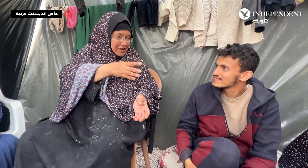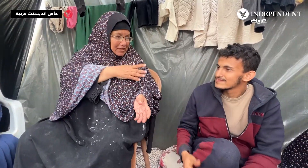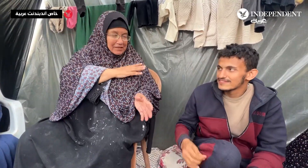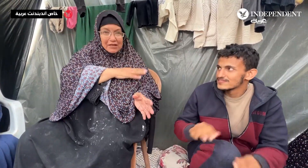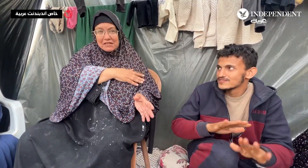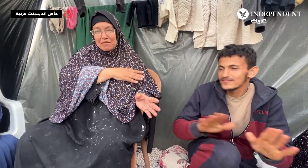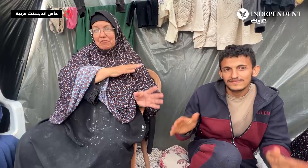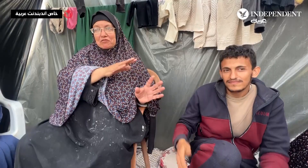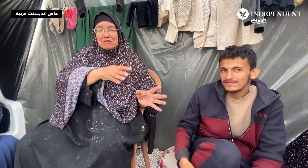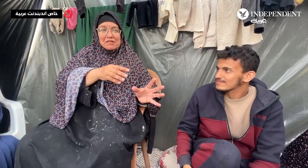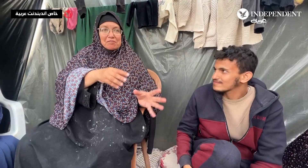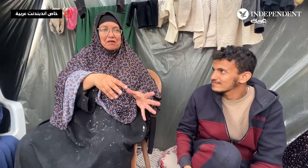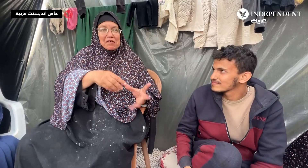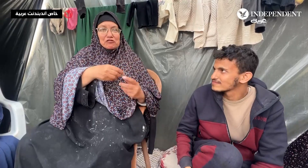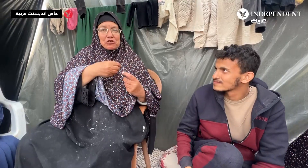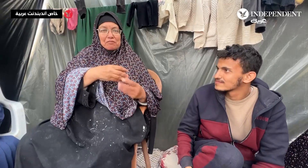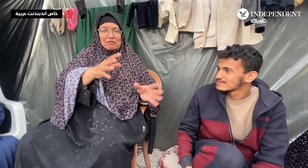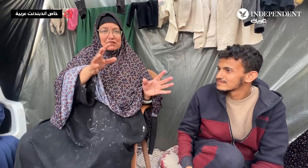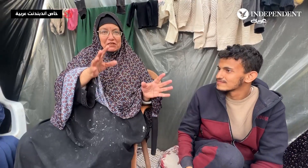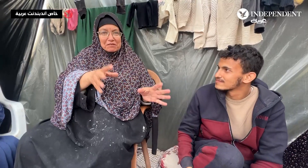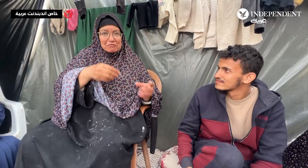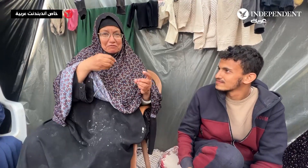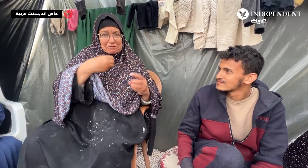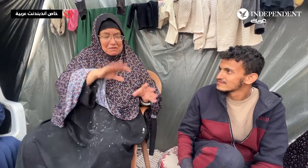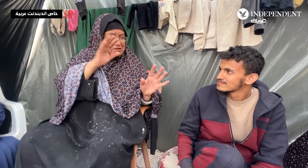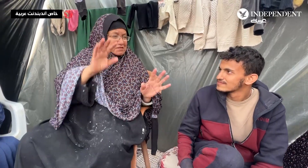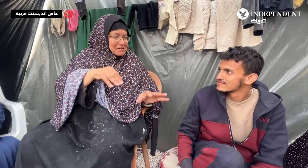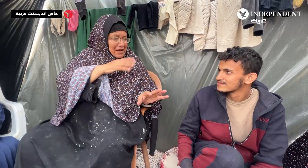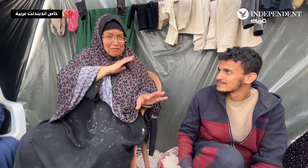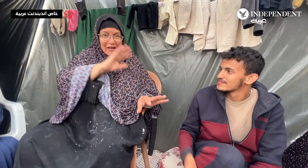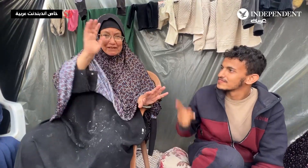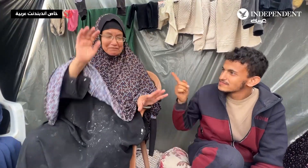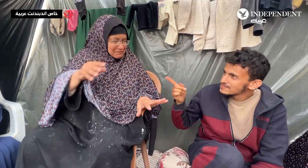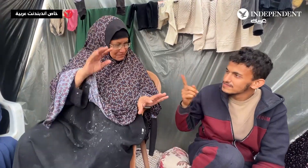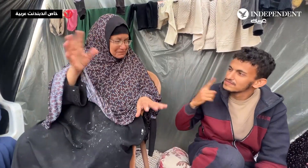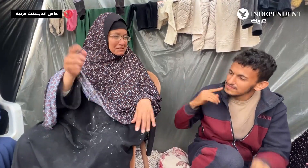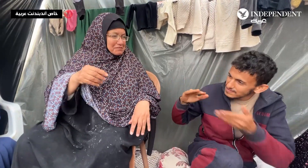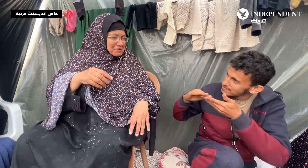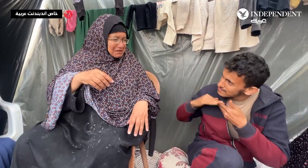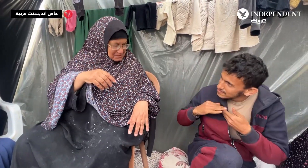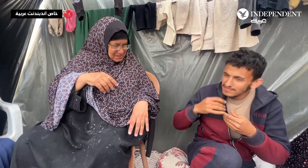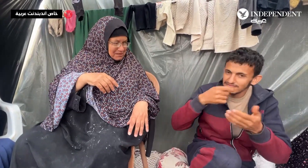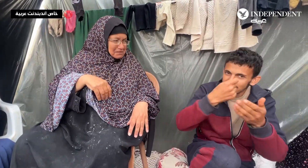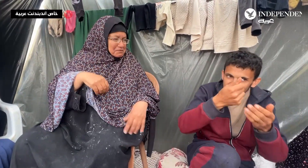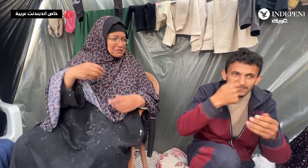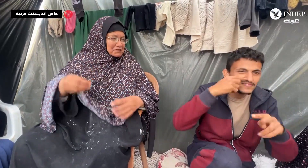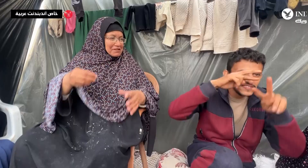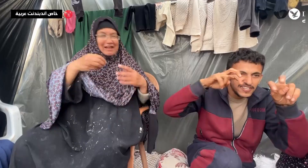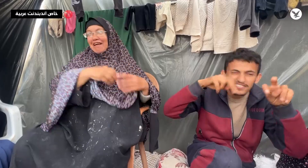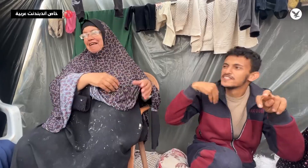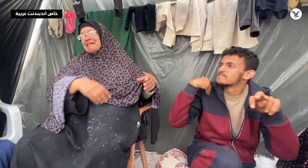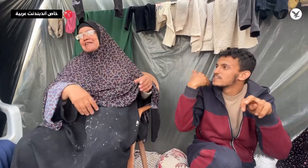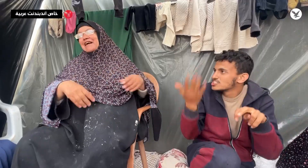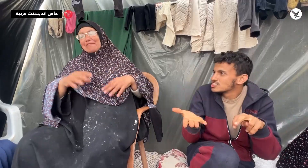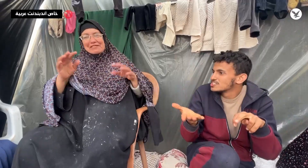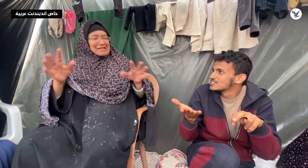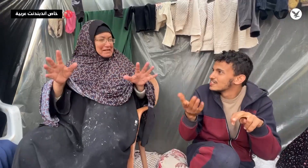هيك هذا زي ما بتقول بسمع ما لوش ابو يتيم، يعني حالته شو اسمه مش حلوه صيح